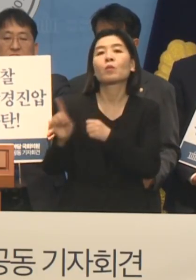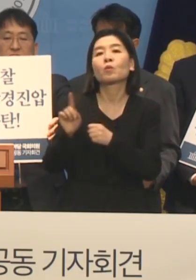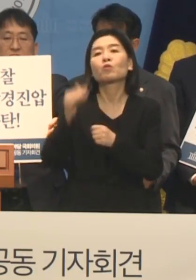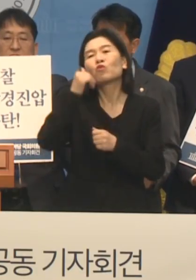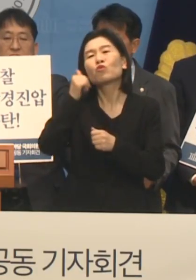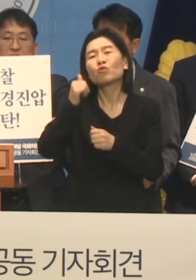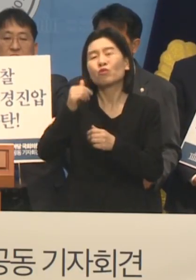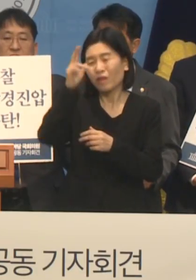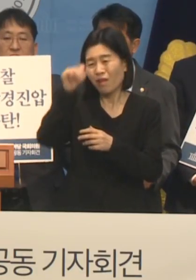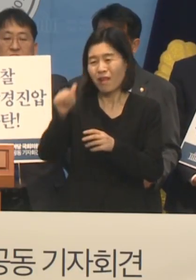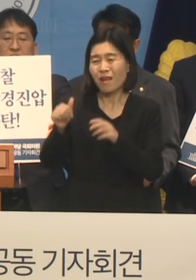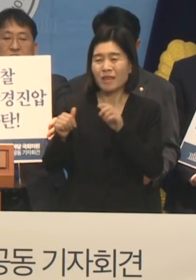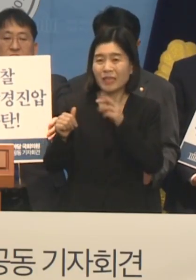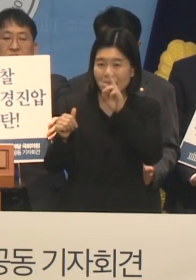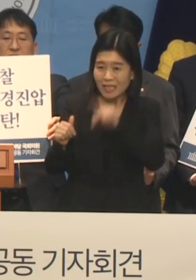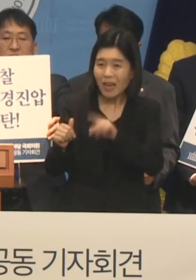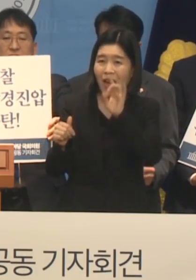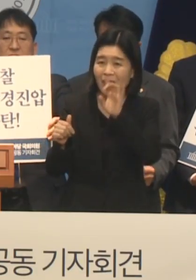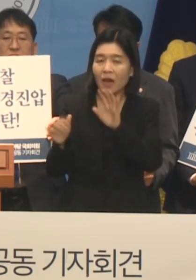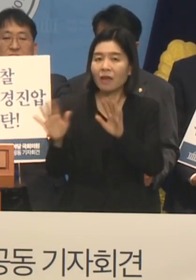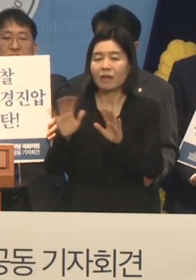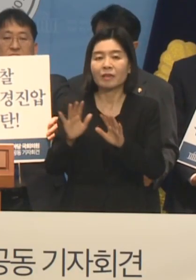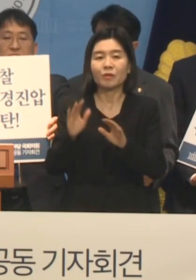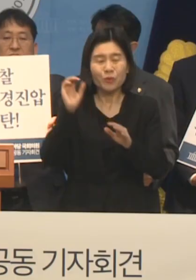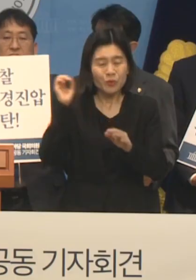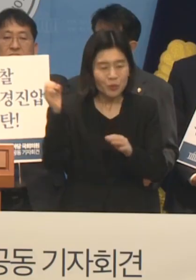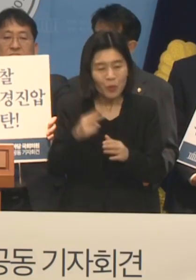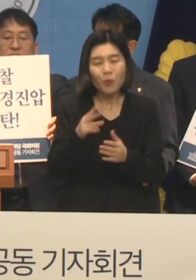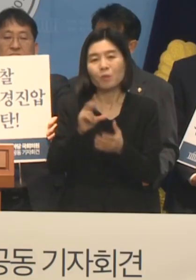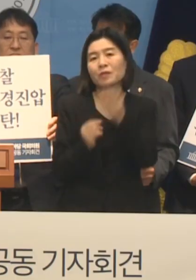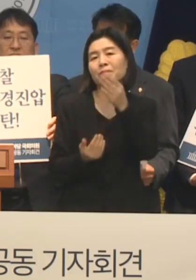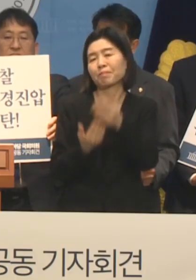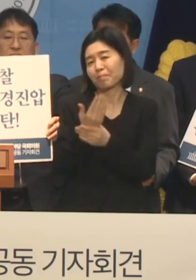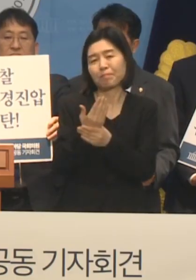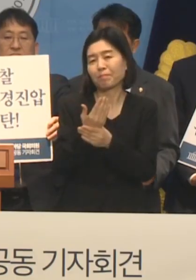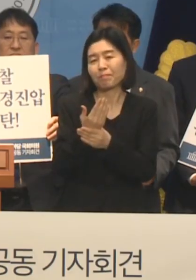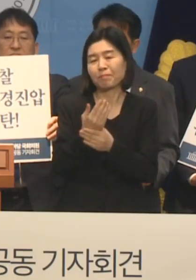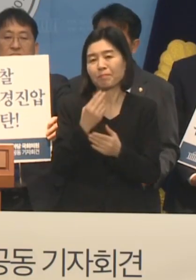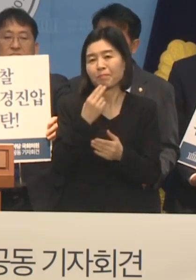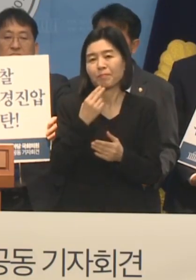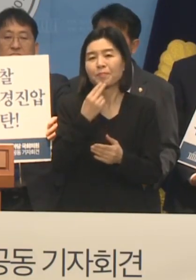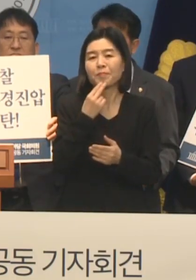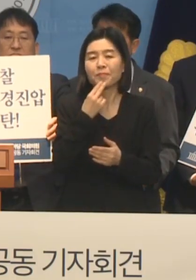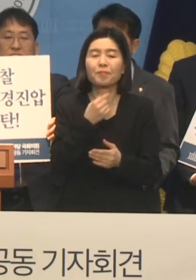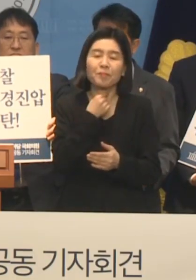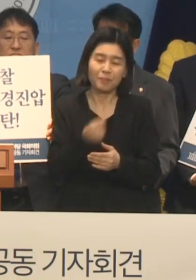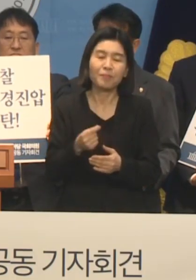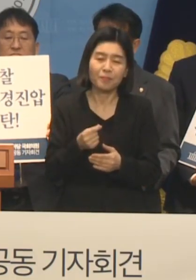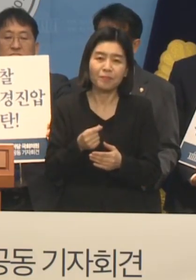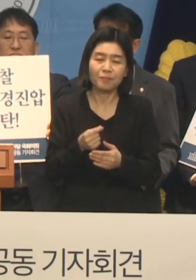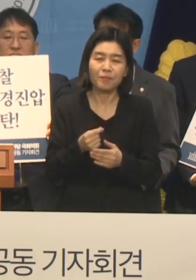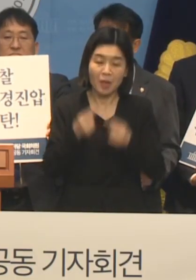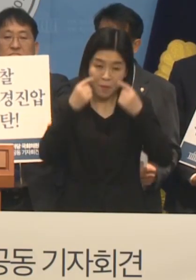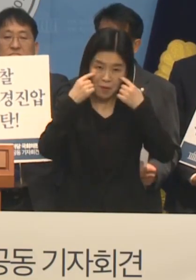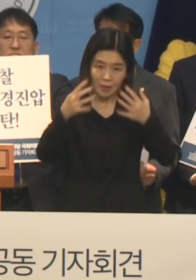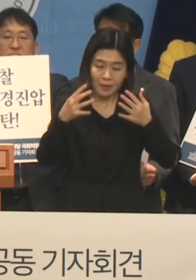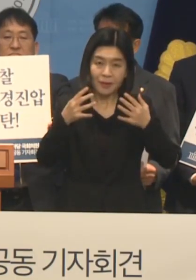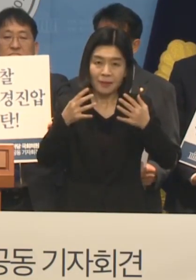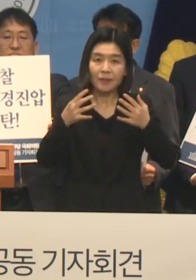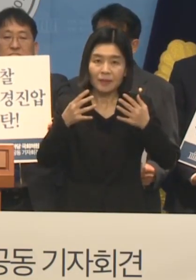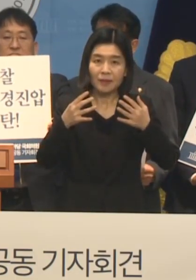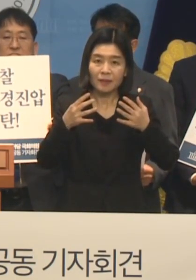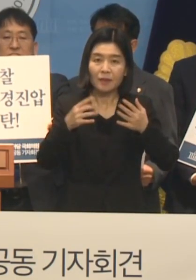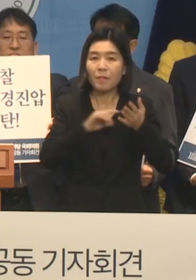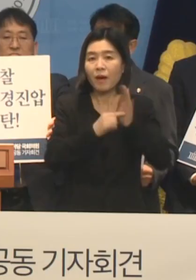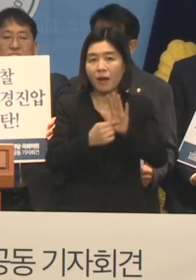정죄하는 것이 아니라 이후에는 이런 일들이 다시는 일어나지 않아야 된다는 그 의미에서 하는 것이라고 여러분들 분명히 알아주시고 지지해